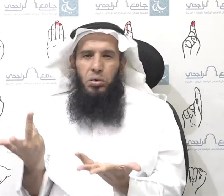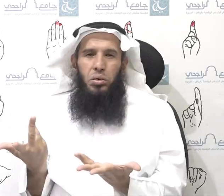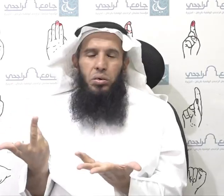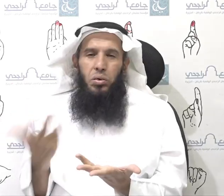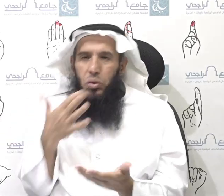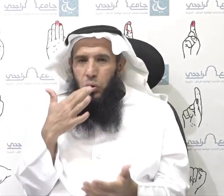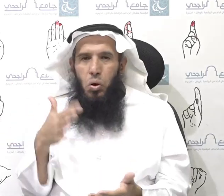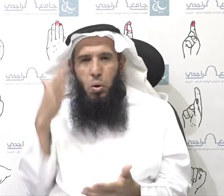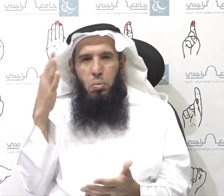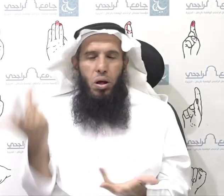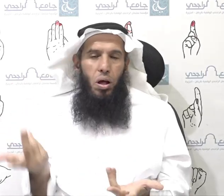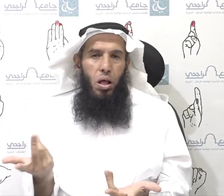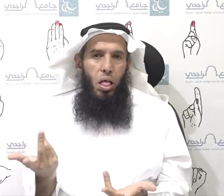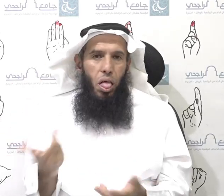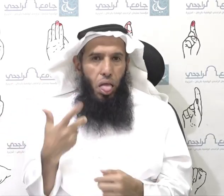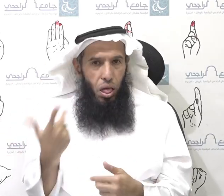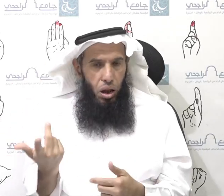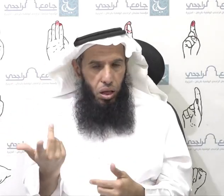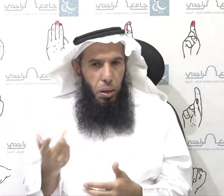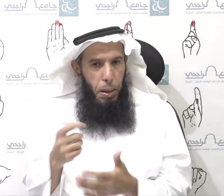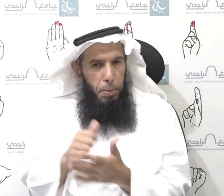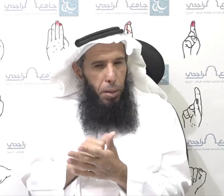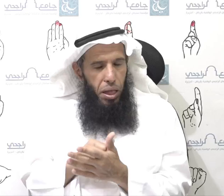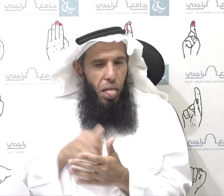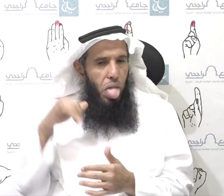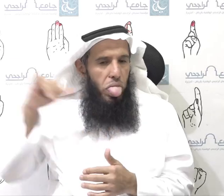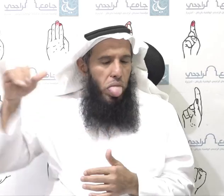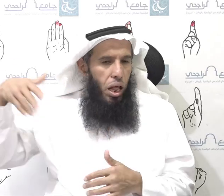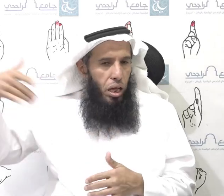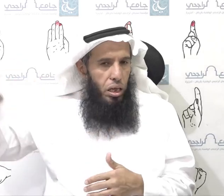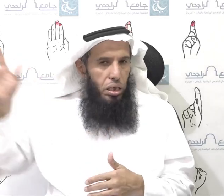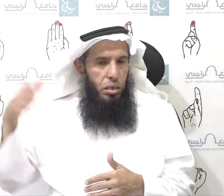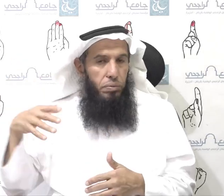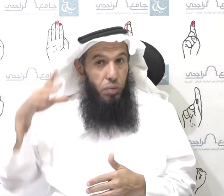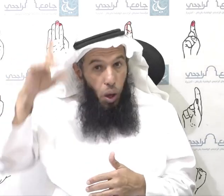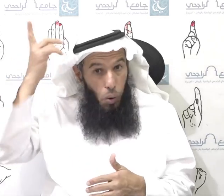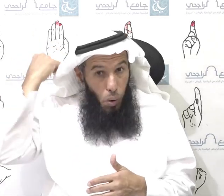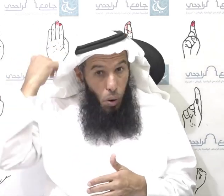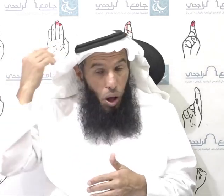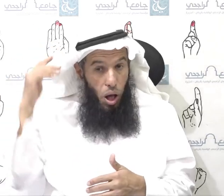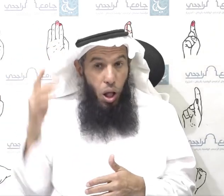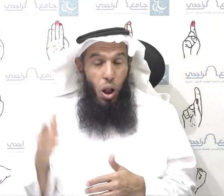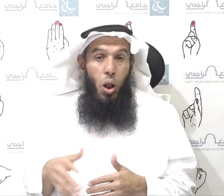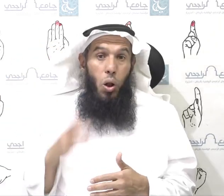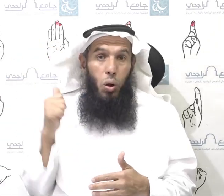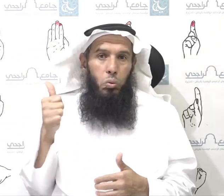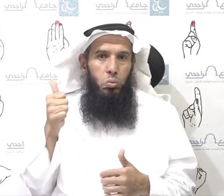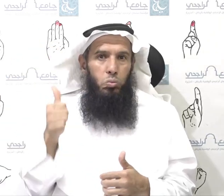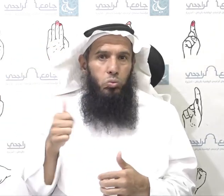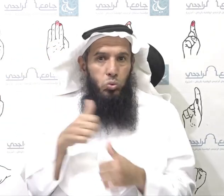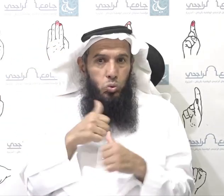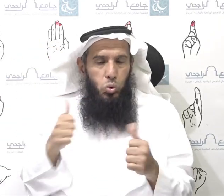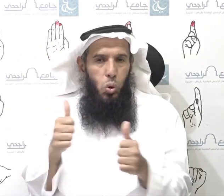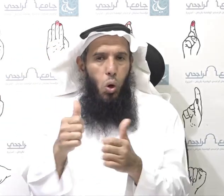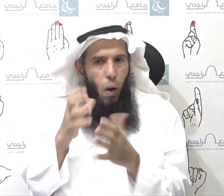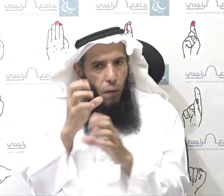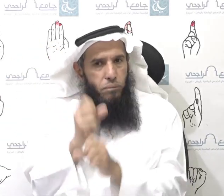السن يعودوا محور البيوت ورأس العائلة كما كانوا قبل، فانتبه أيها الولد واجعلهم